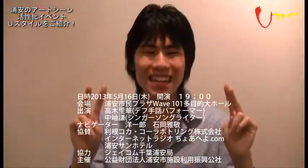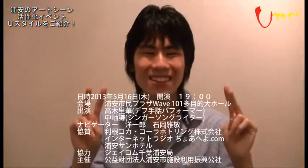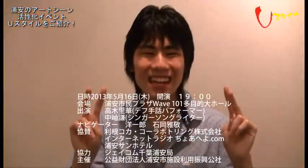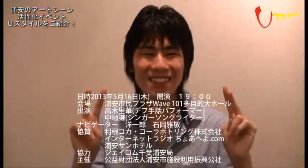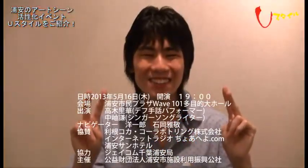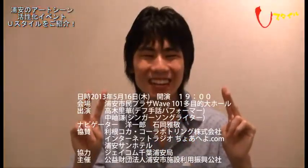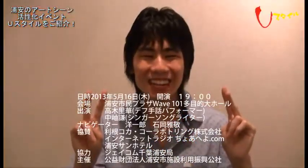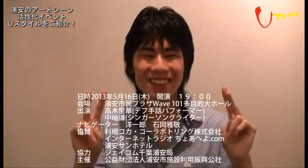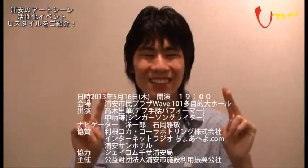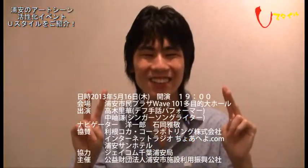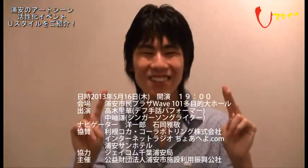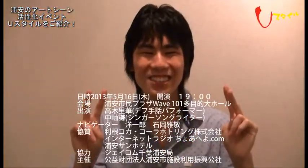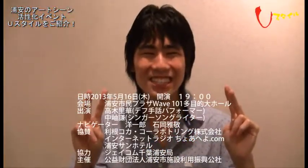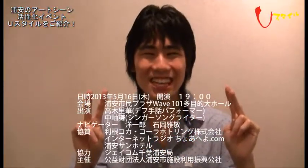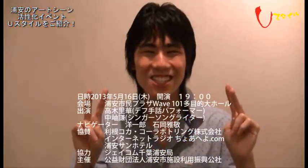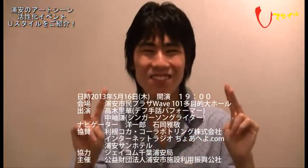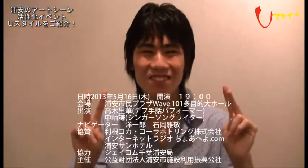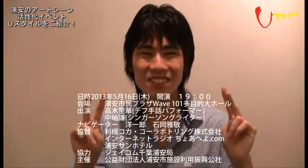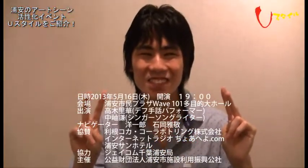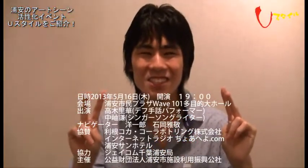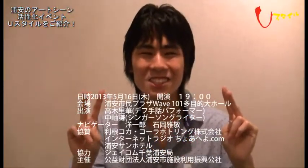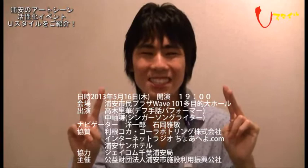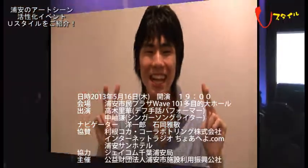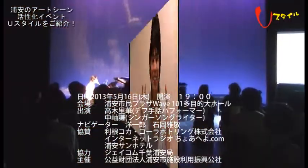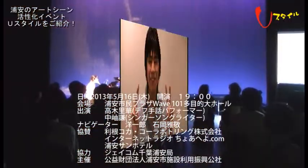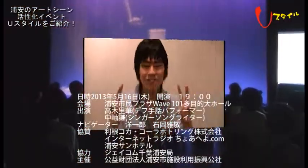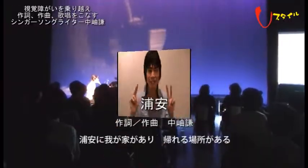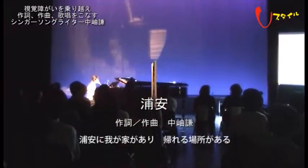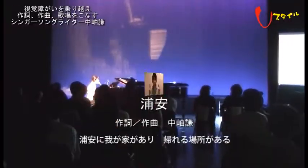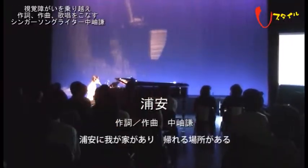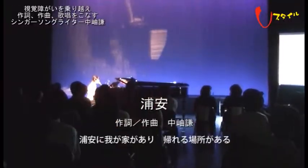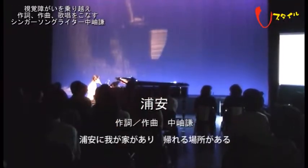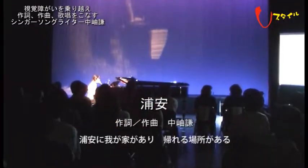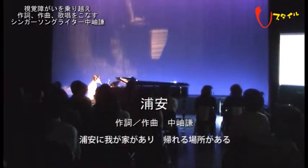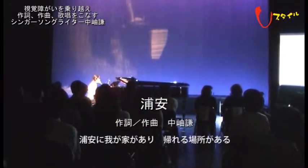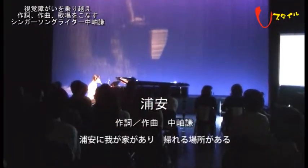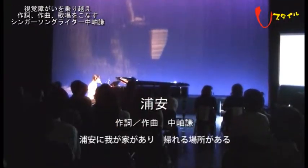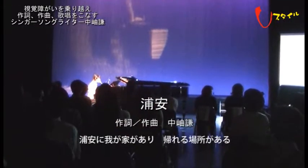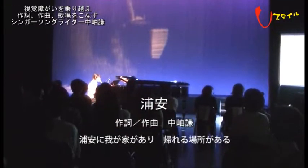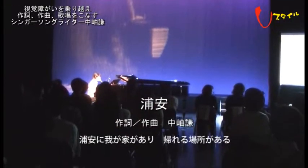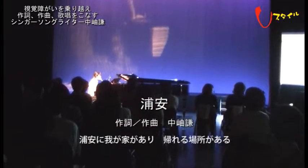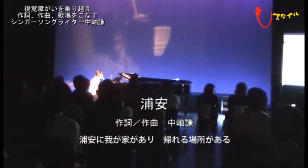街角ライブハンドコミュニケーション ustyle boots